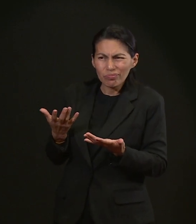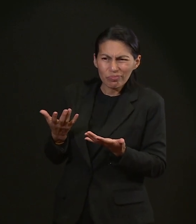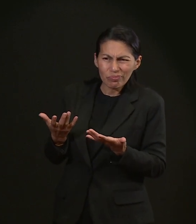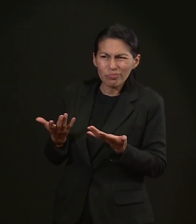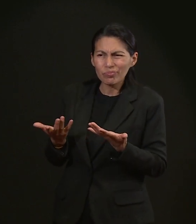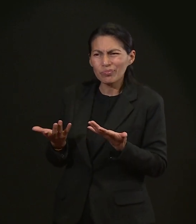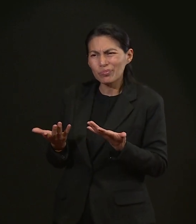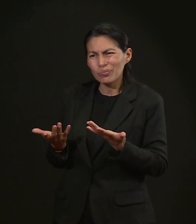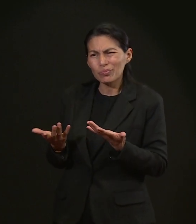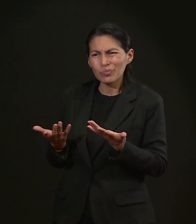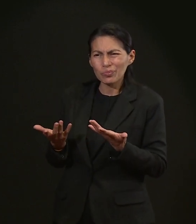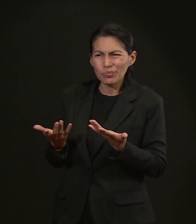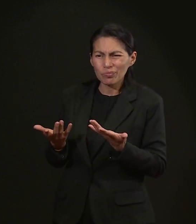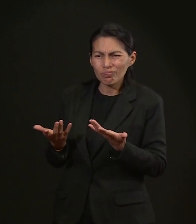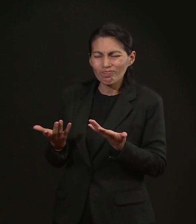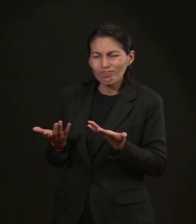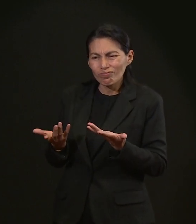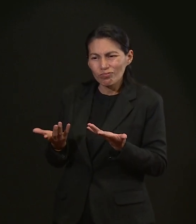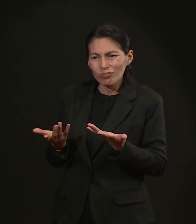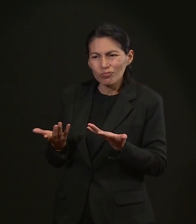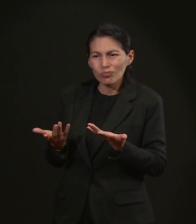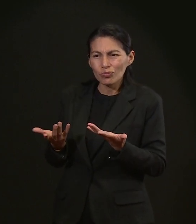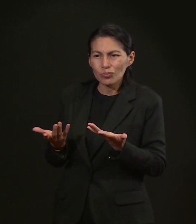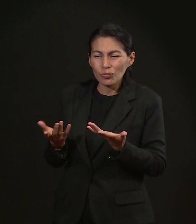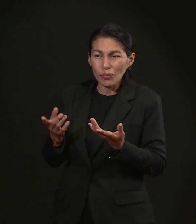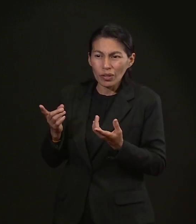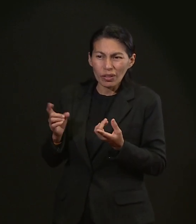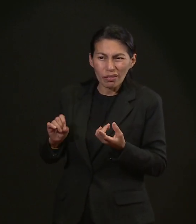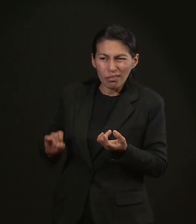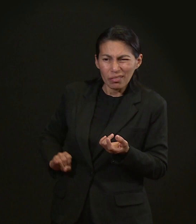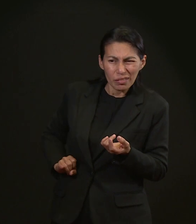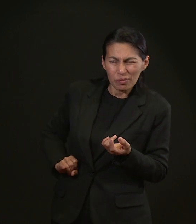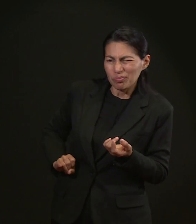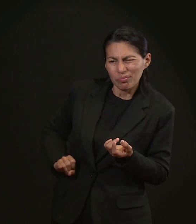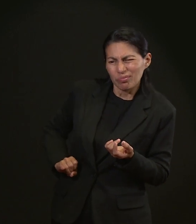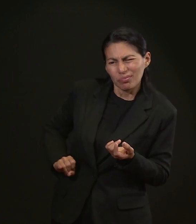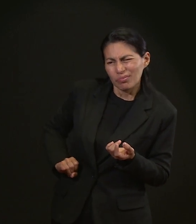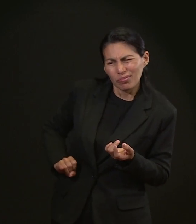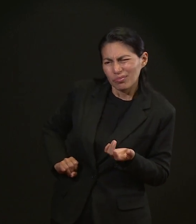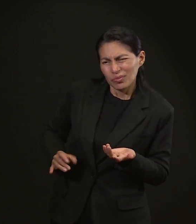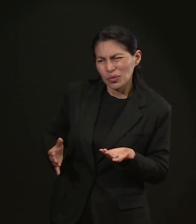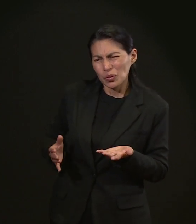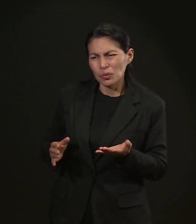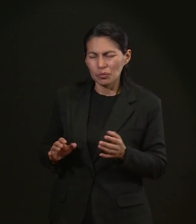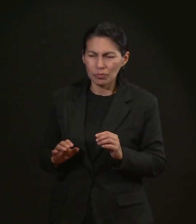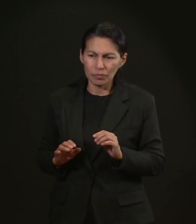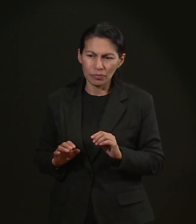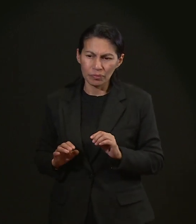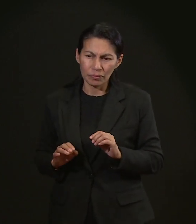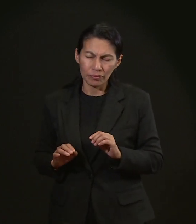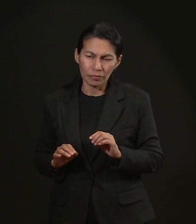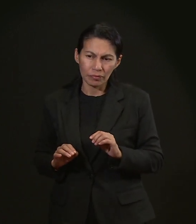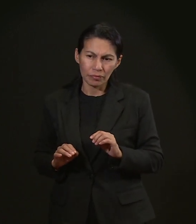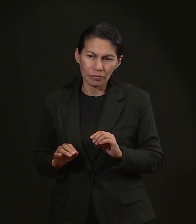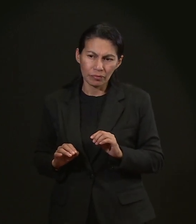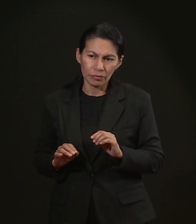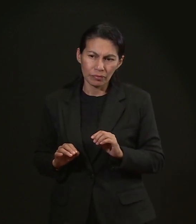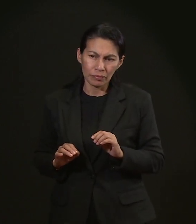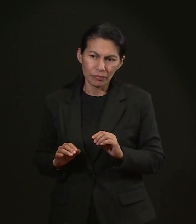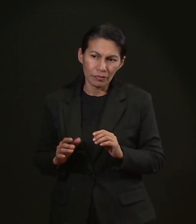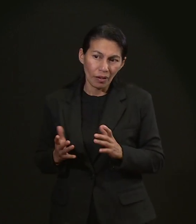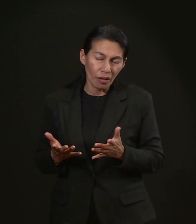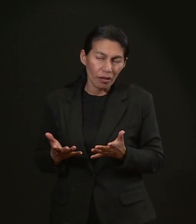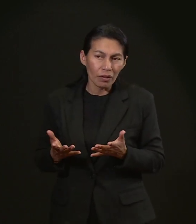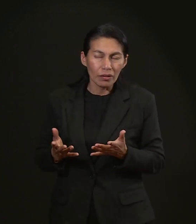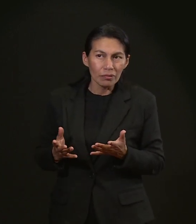causado como un poco de desinterés y al mismo tiempo